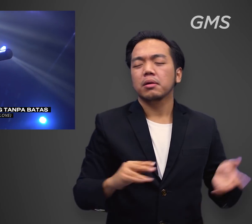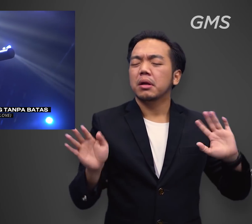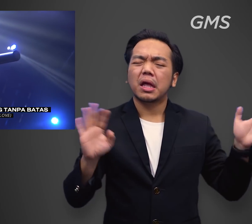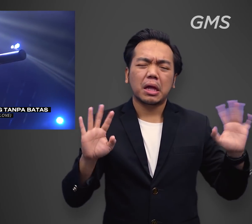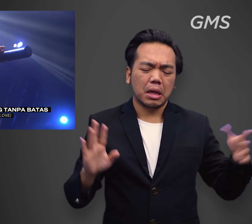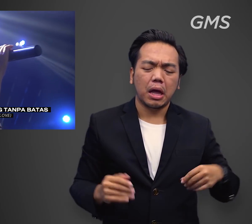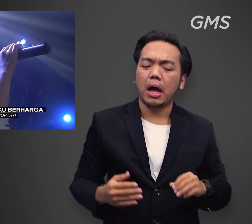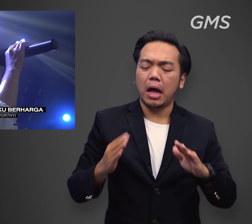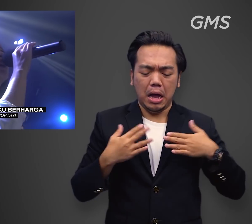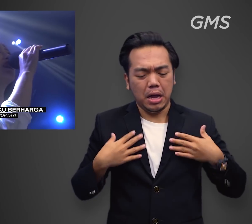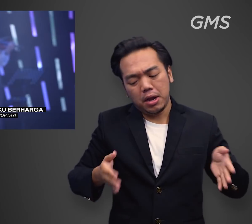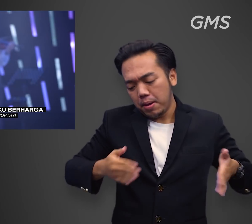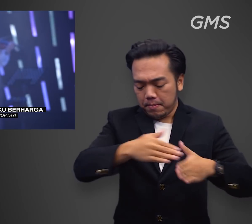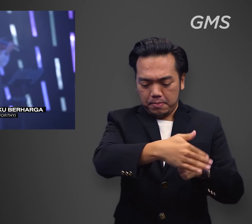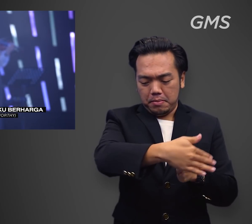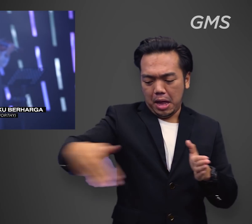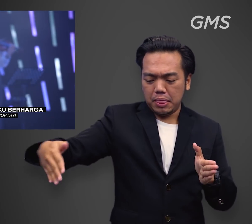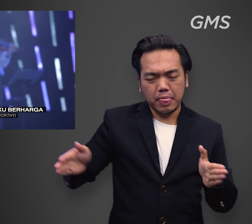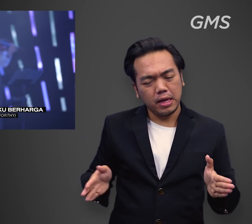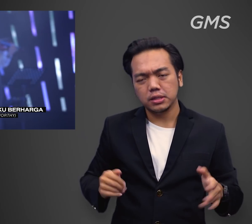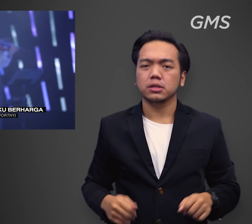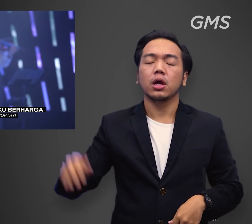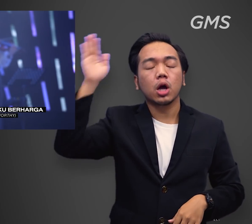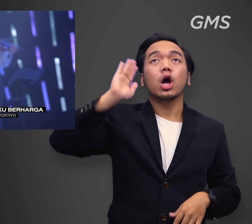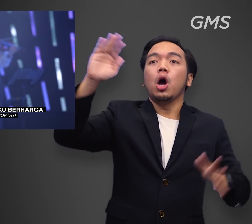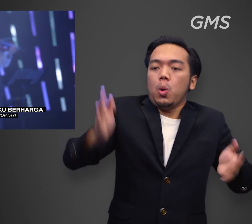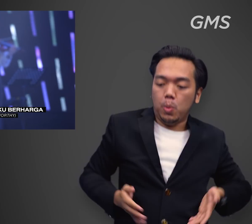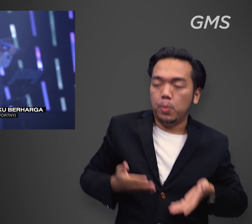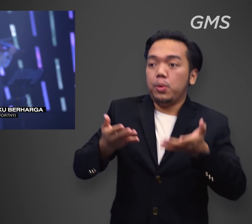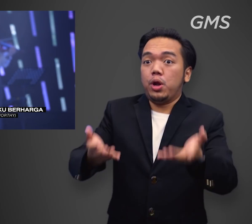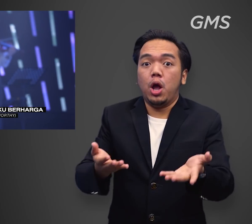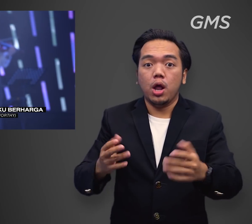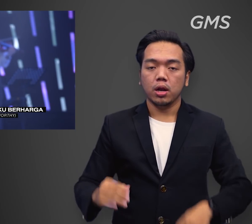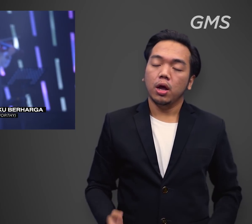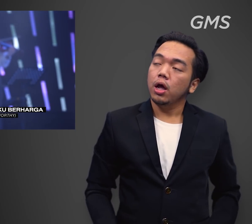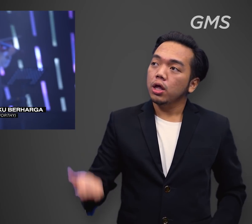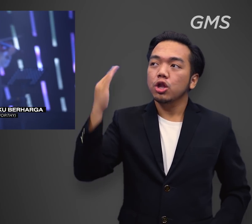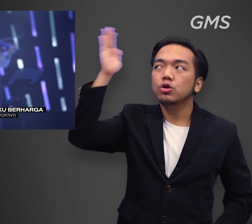tanpa batas. Kau berikan hidupmu,